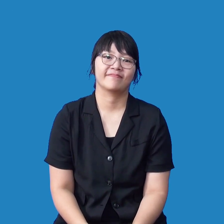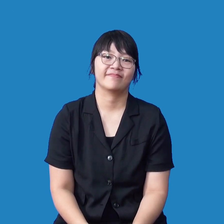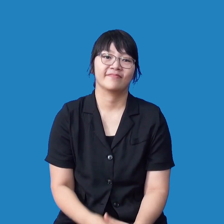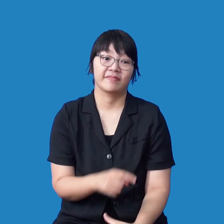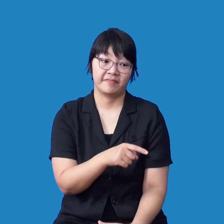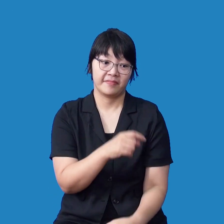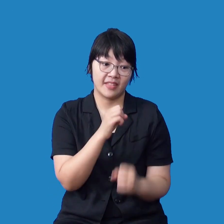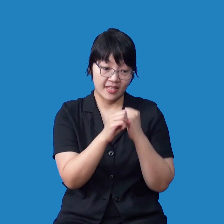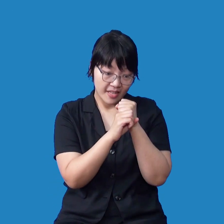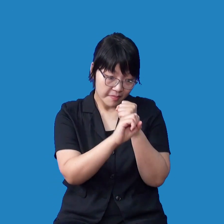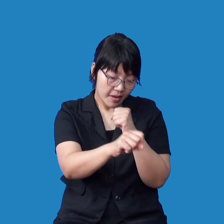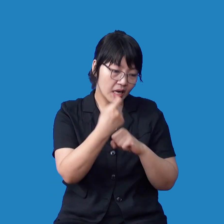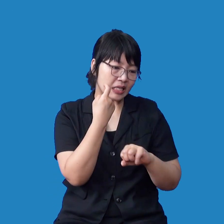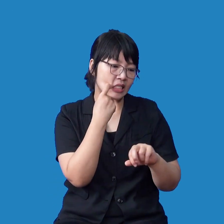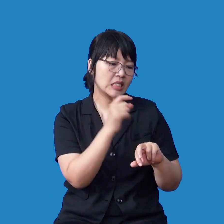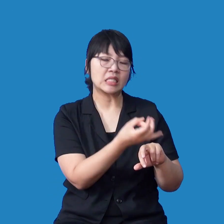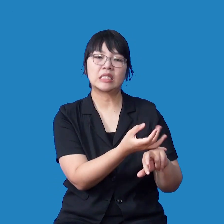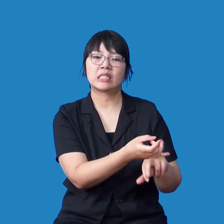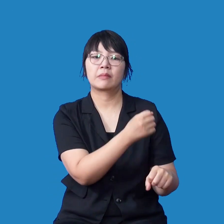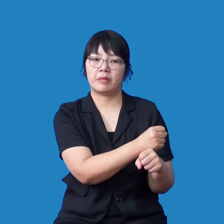여기는 은나팔이에요. 네,